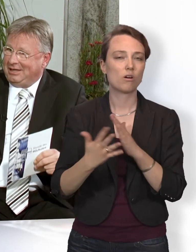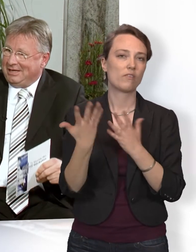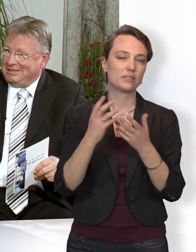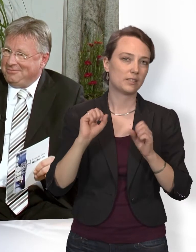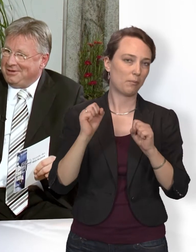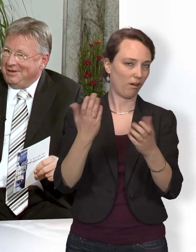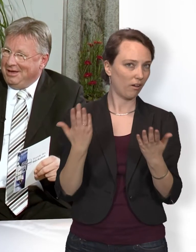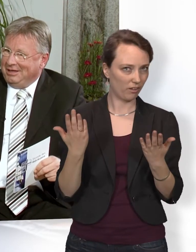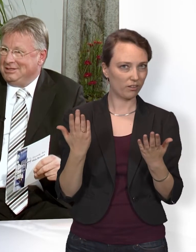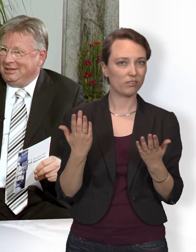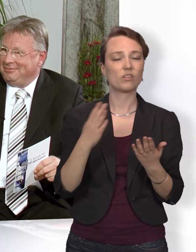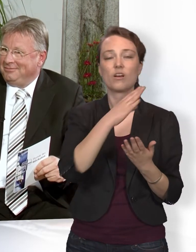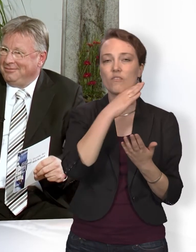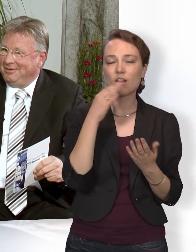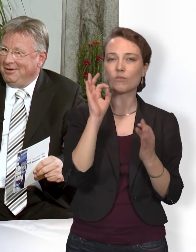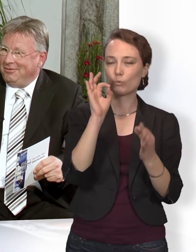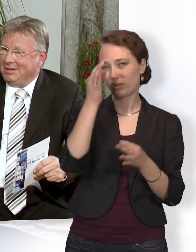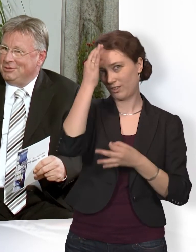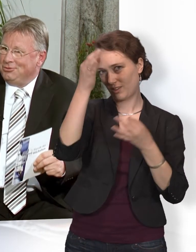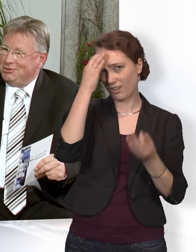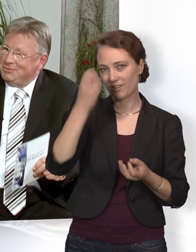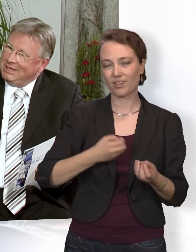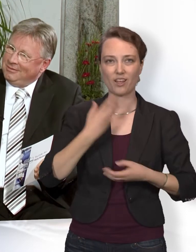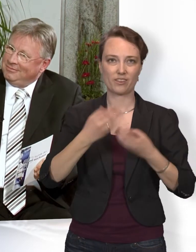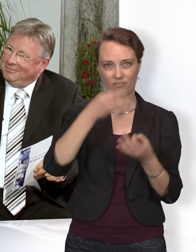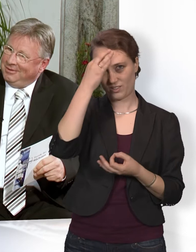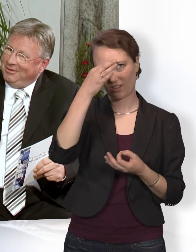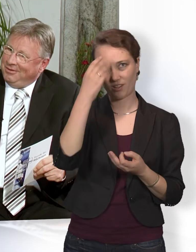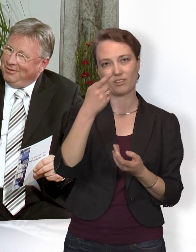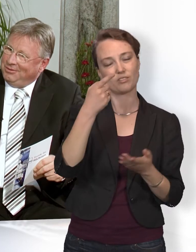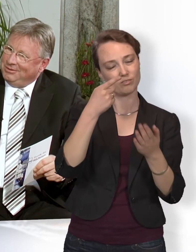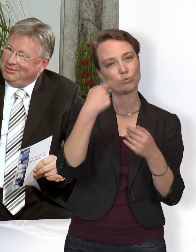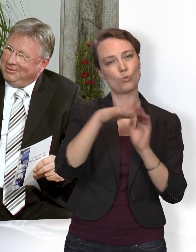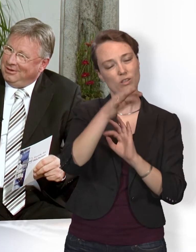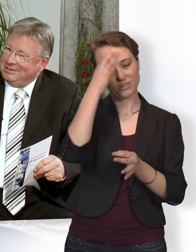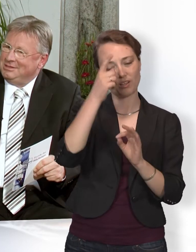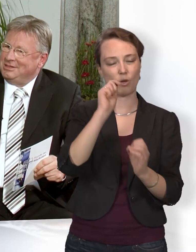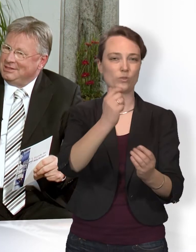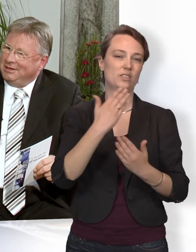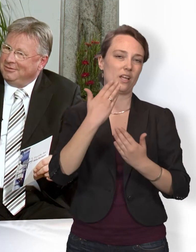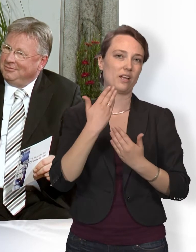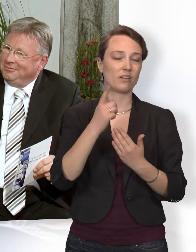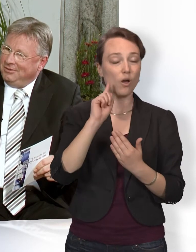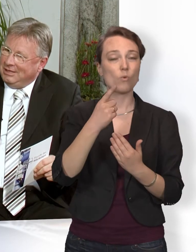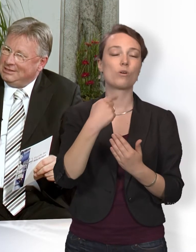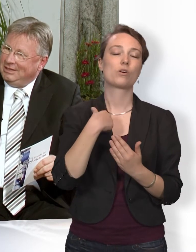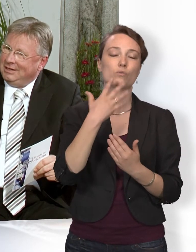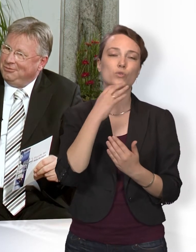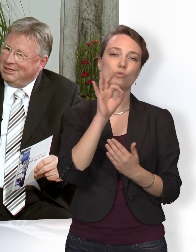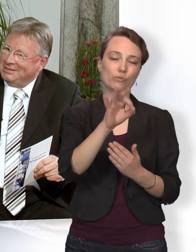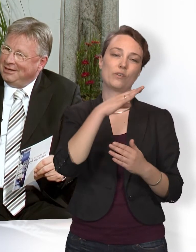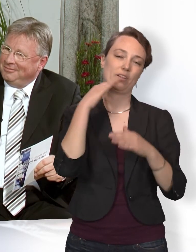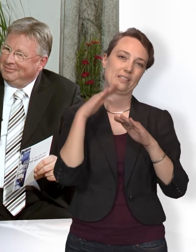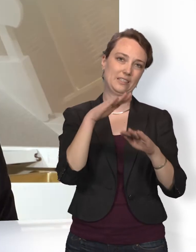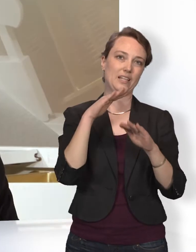Viele kreative Ideen werden Sie uns zum Segen. Und lassen Sie sich segnen. Vielen herzlichen Dank